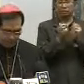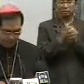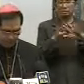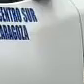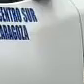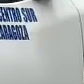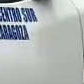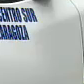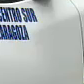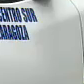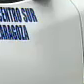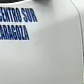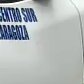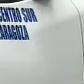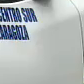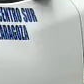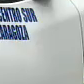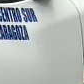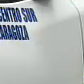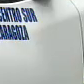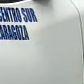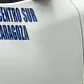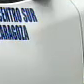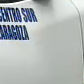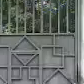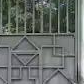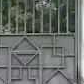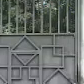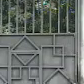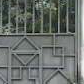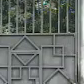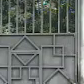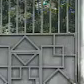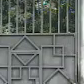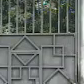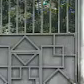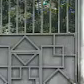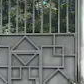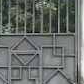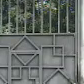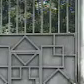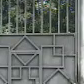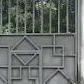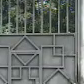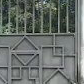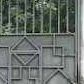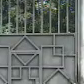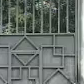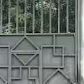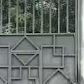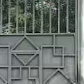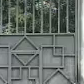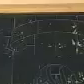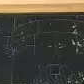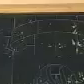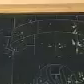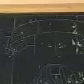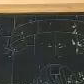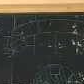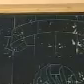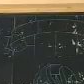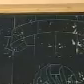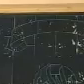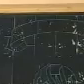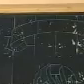sucedido. Según las investigaciones, dichos abusos habrían ocurrido en la casa parroquial desde hace más de